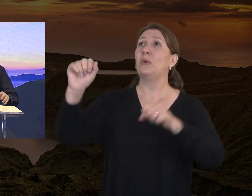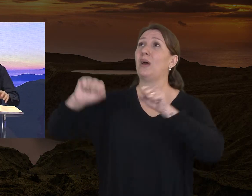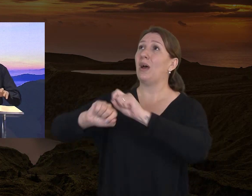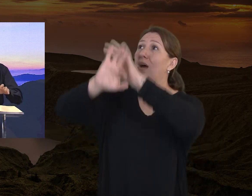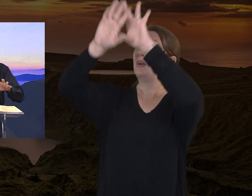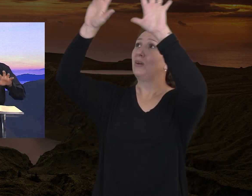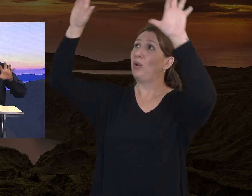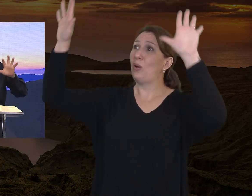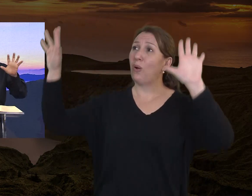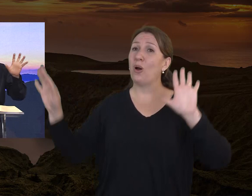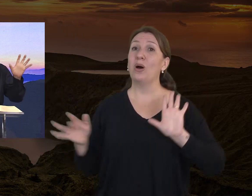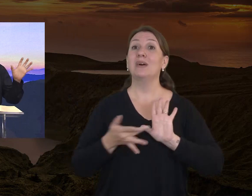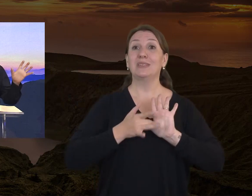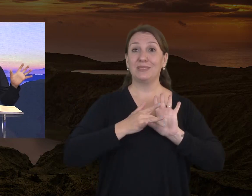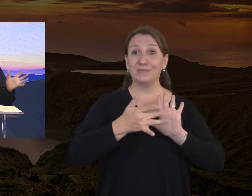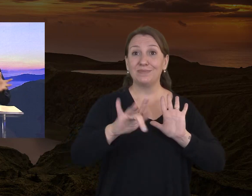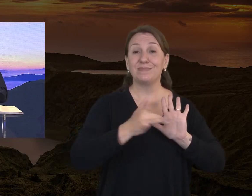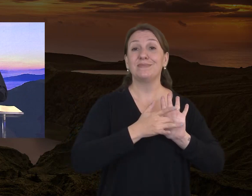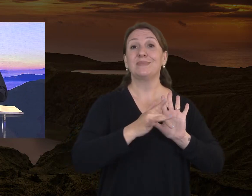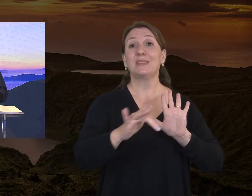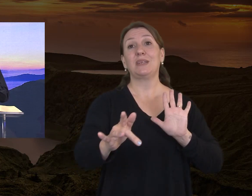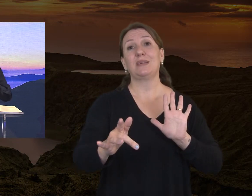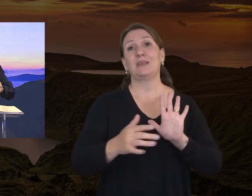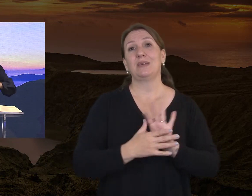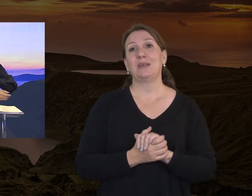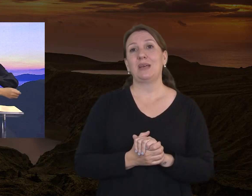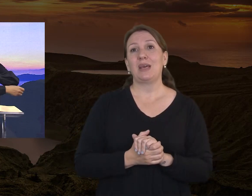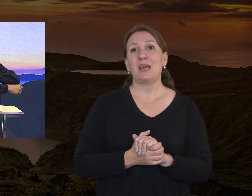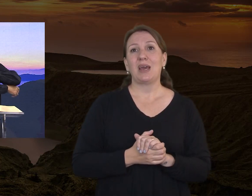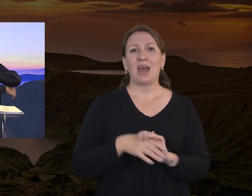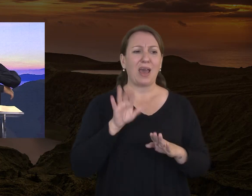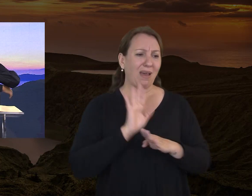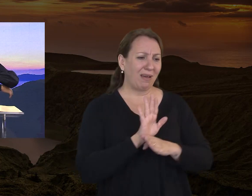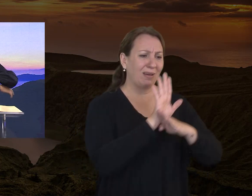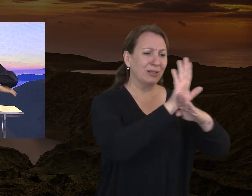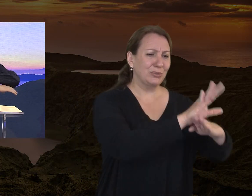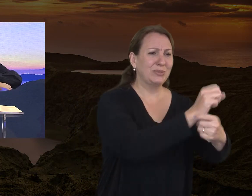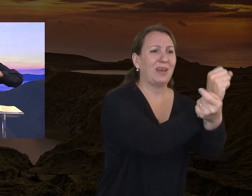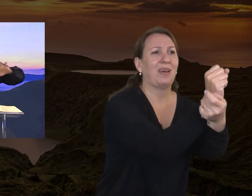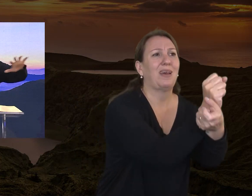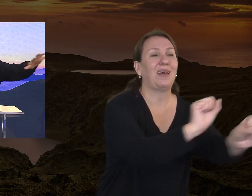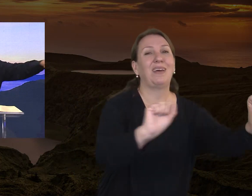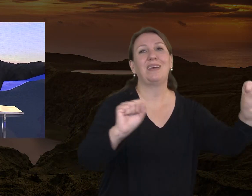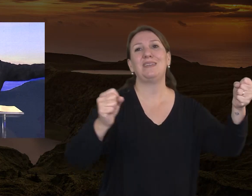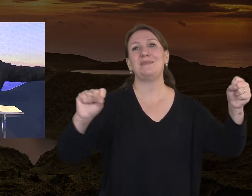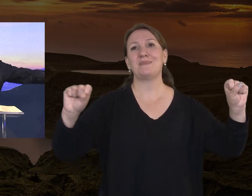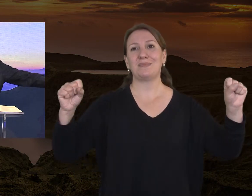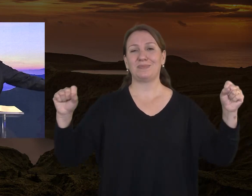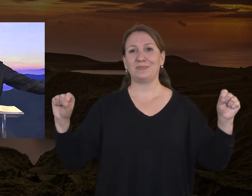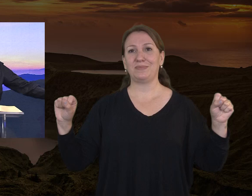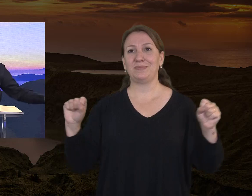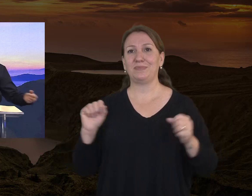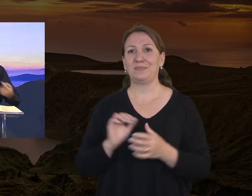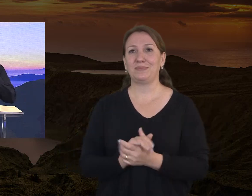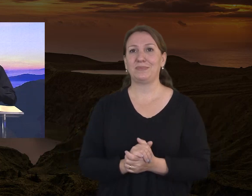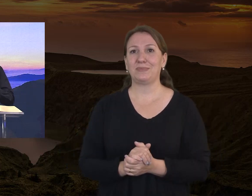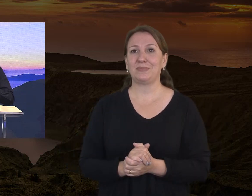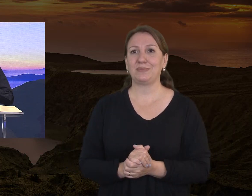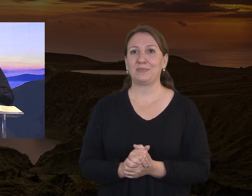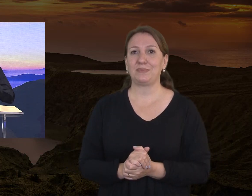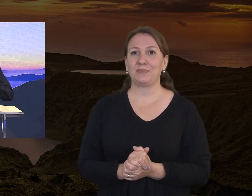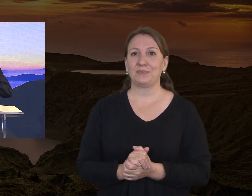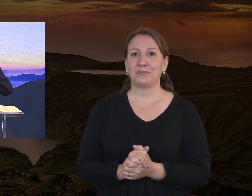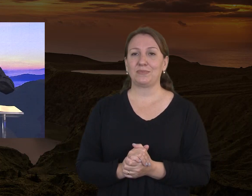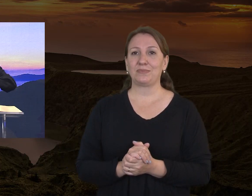E a manifestação da glória do Filho de Deus vai libertar essa criação toda que foi amaldiçoada por causa do